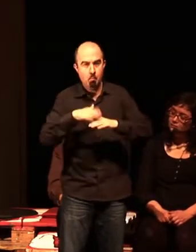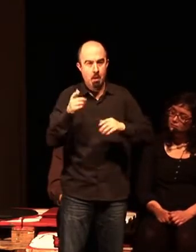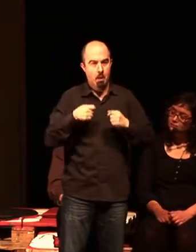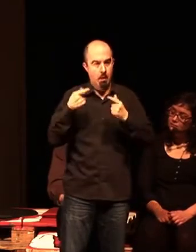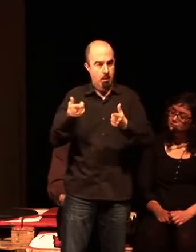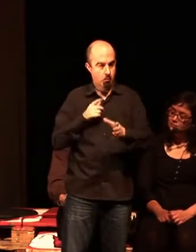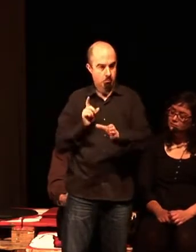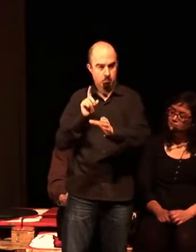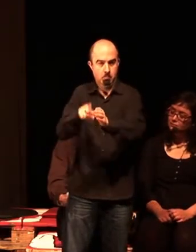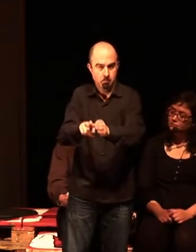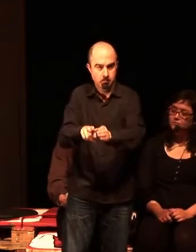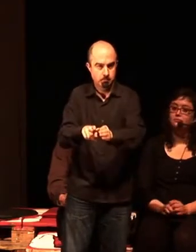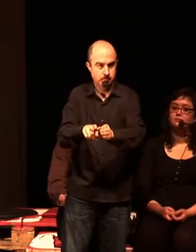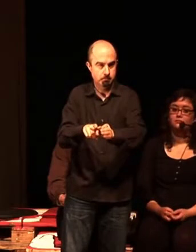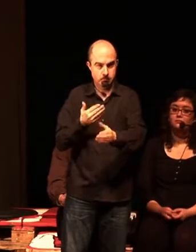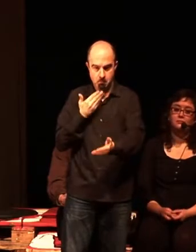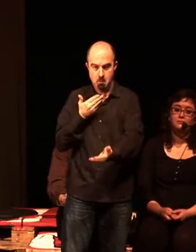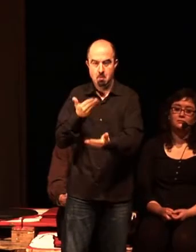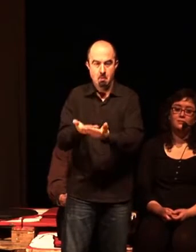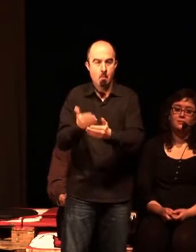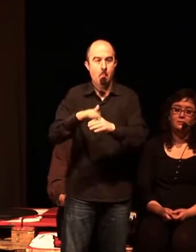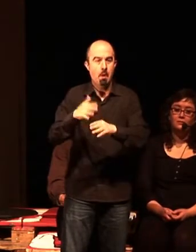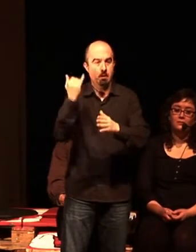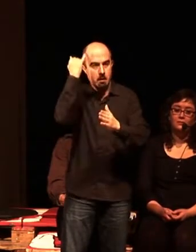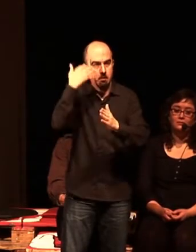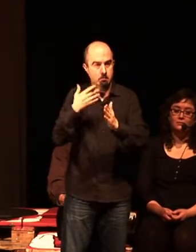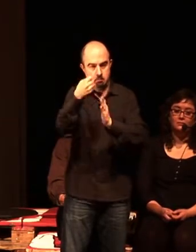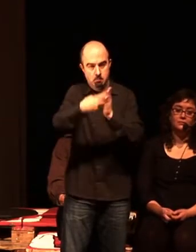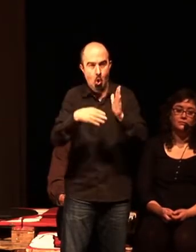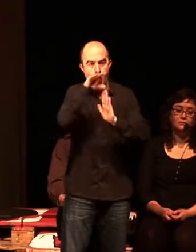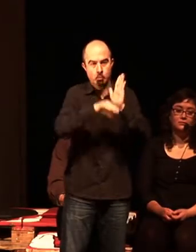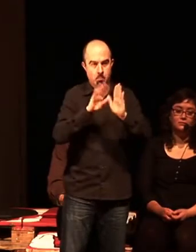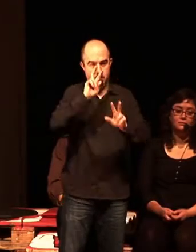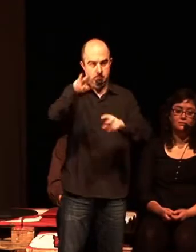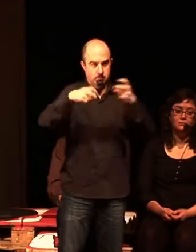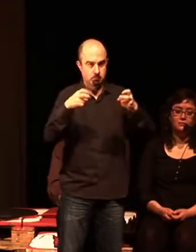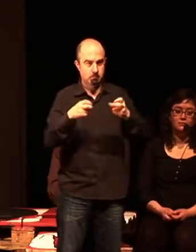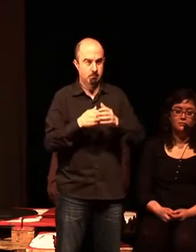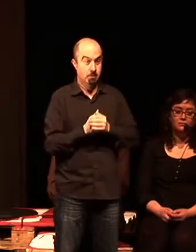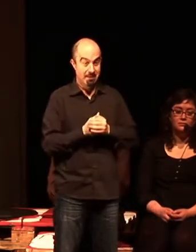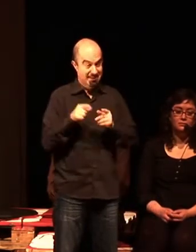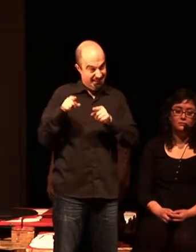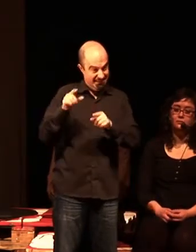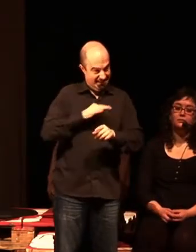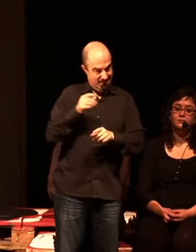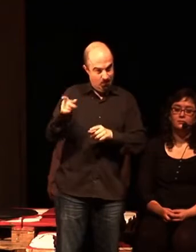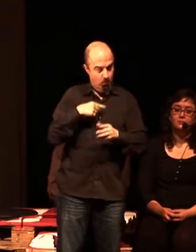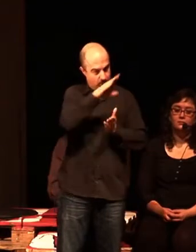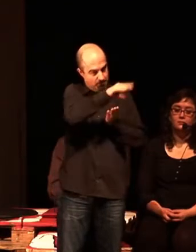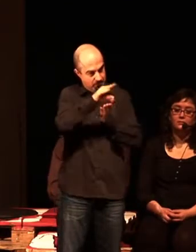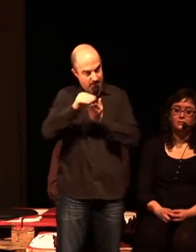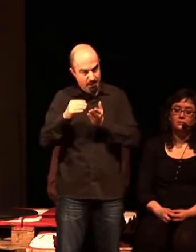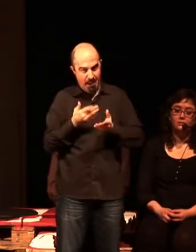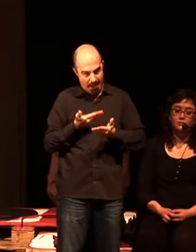seues aportacions per a una Constitució de transformació. I ell, totes aquelles aportacions que la gent